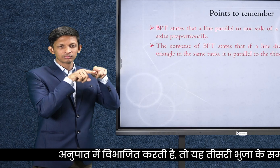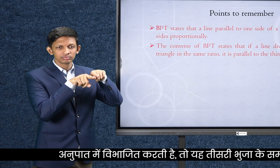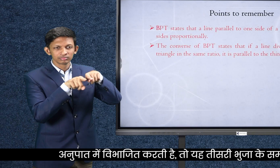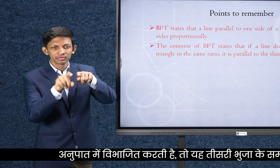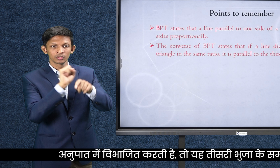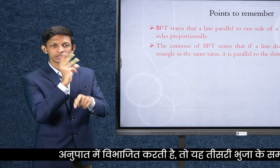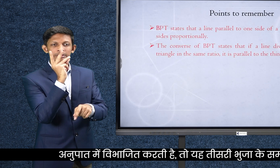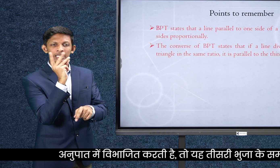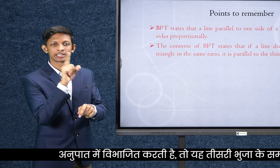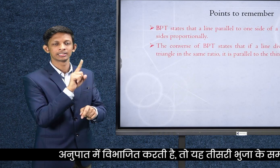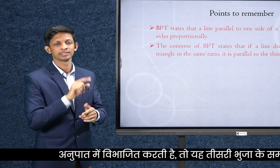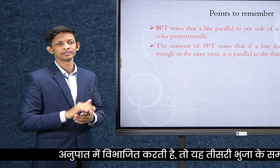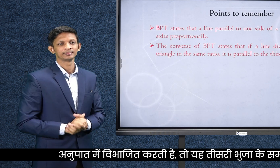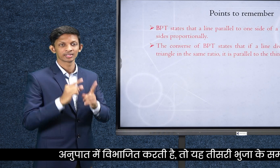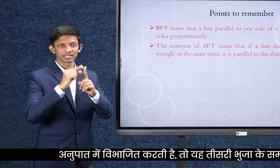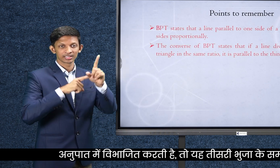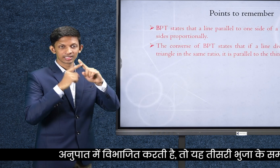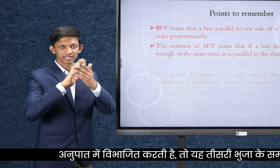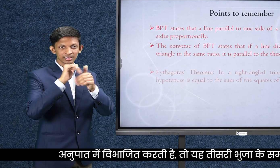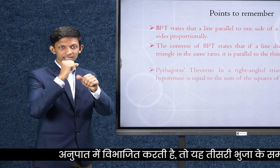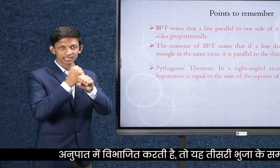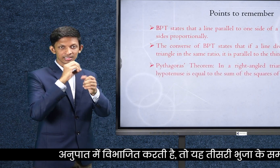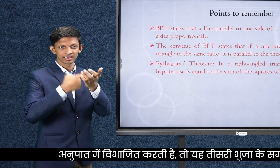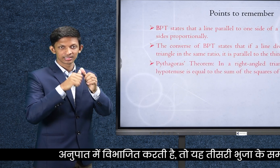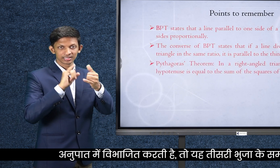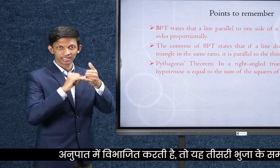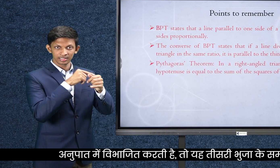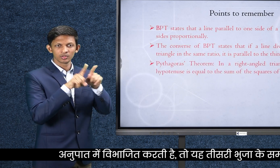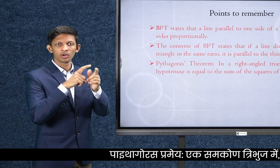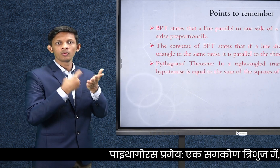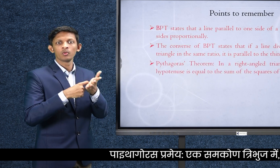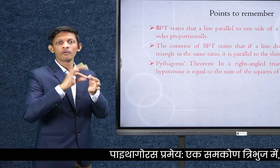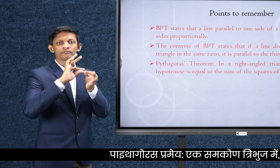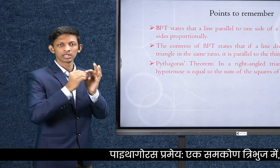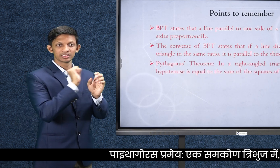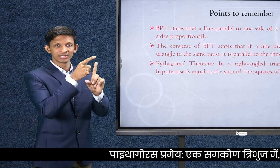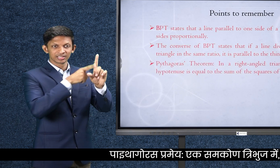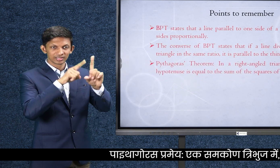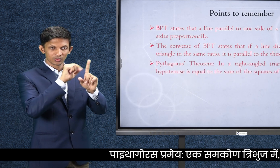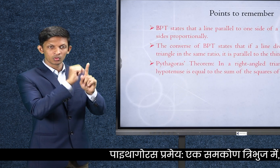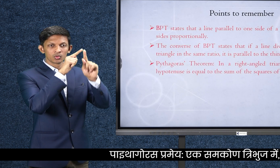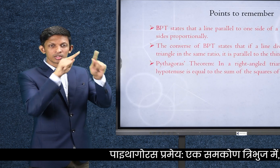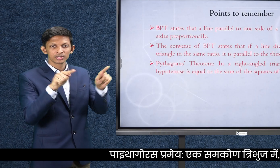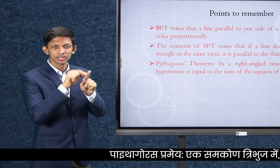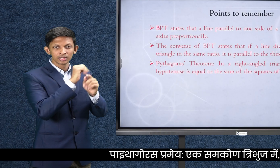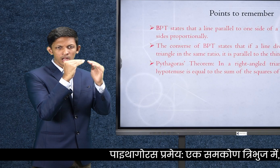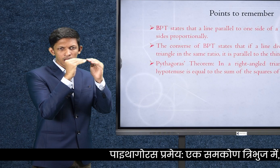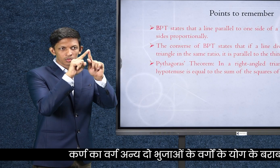विभाजित करती है तो यह तीसरी भुजा के समांतर होती है। पाइथागोरस प्रमेय एक समकोण त्रिभुज में